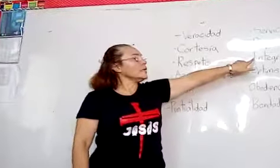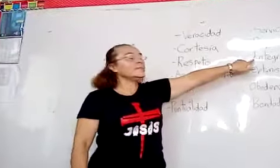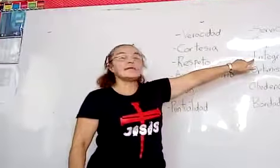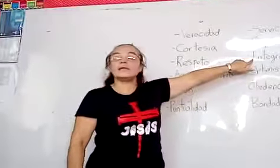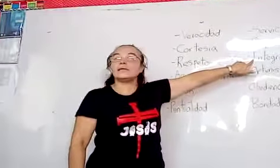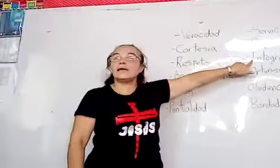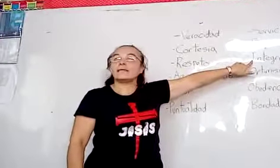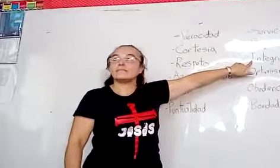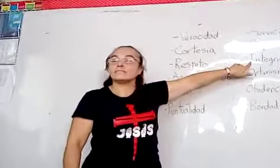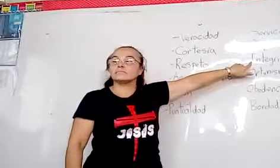integridad,